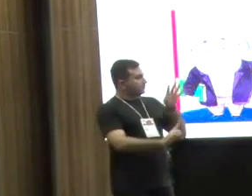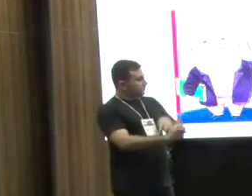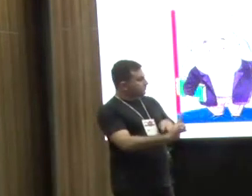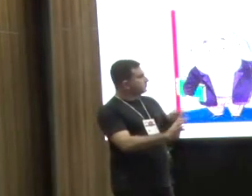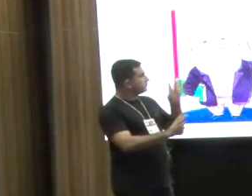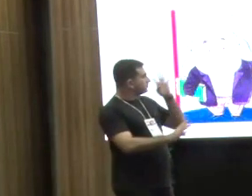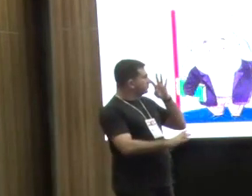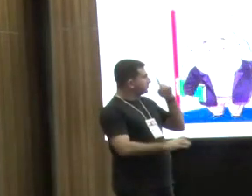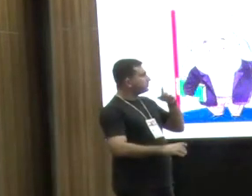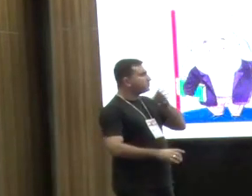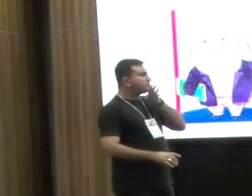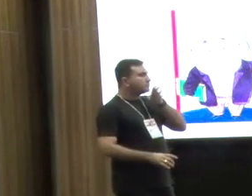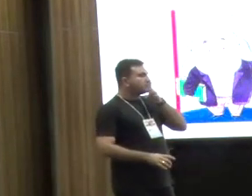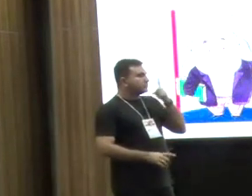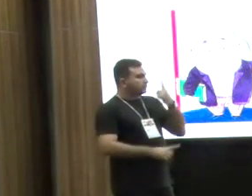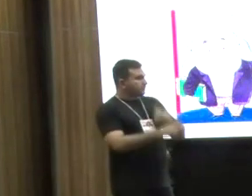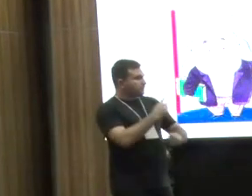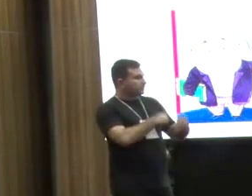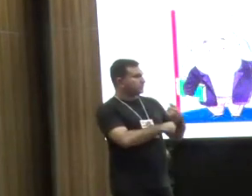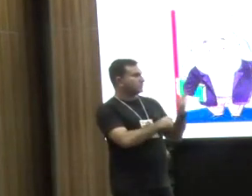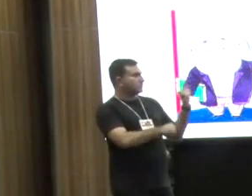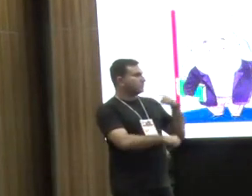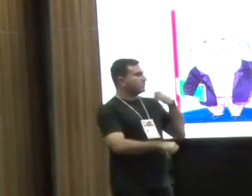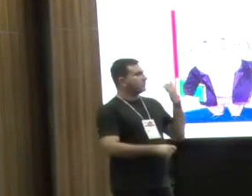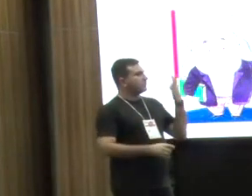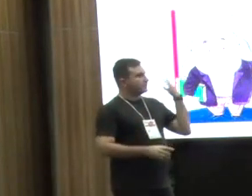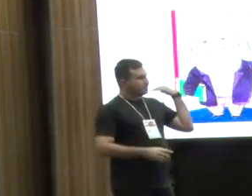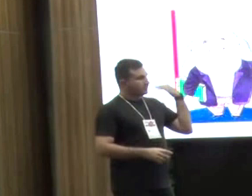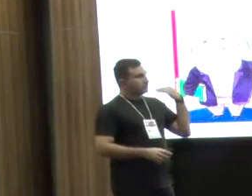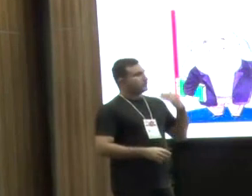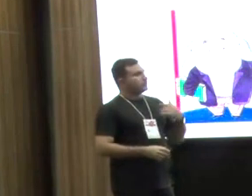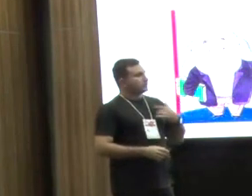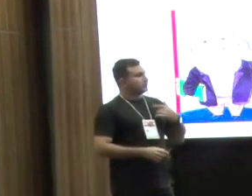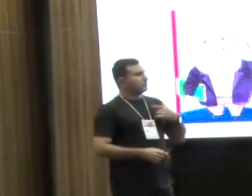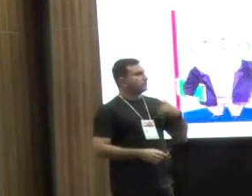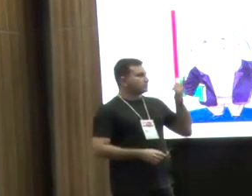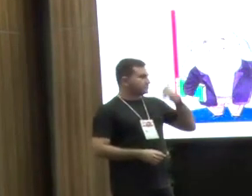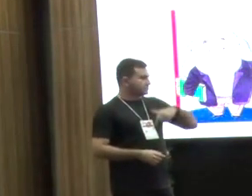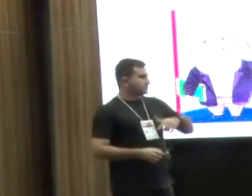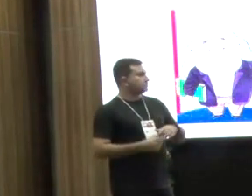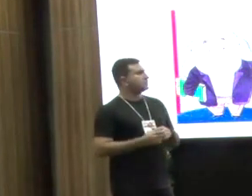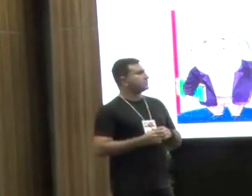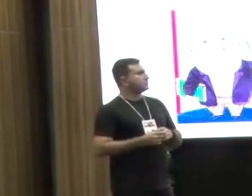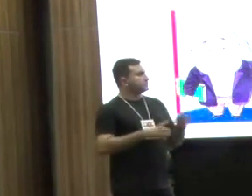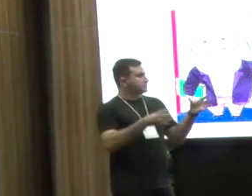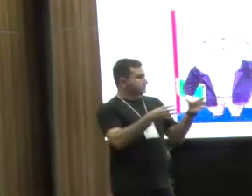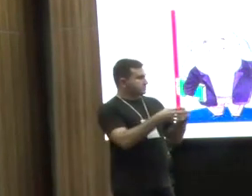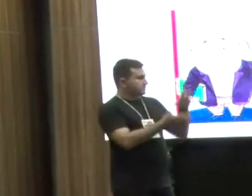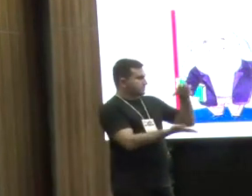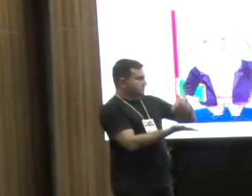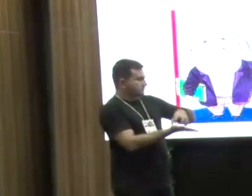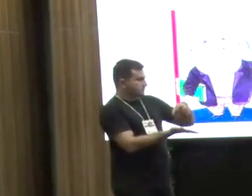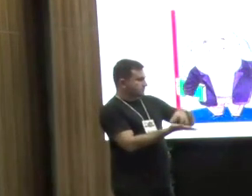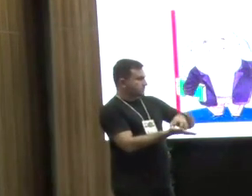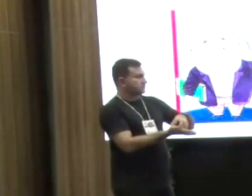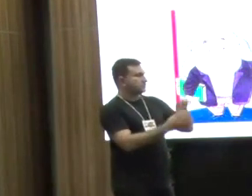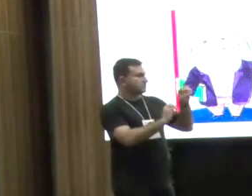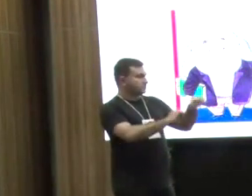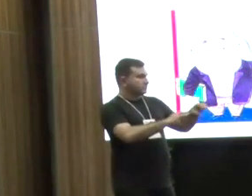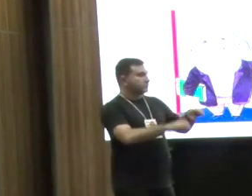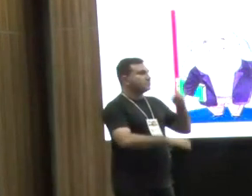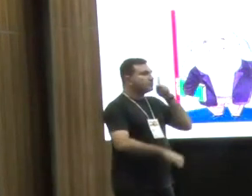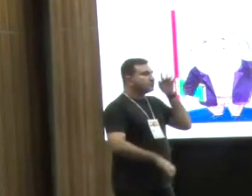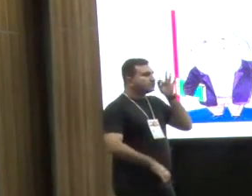a quem eu conheci um ano antes dele falecer, porque eu sou sócia fundadora do Centro de Educação Paulo Freire